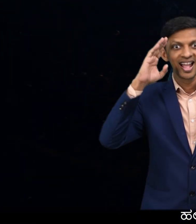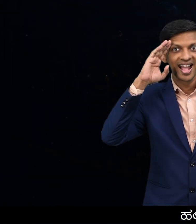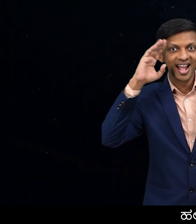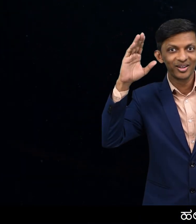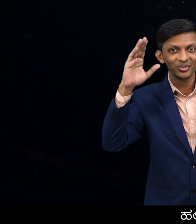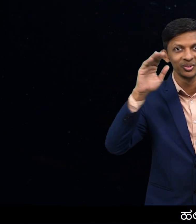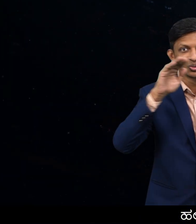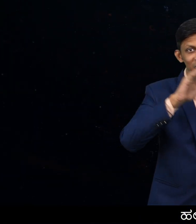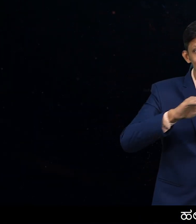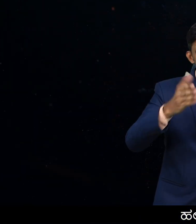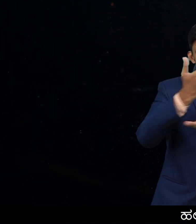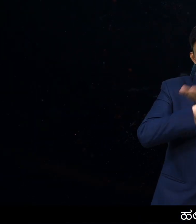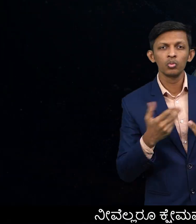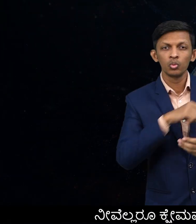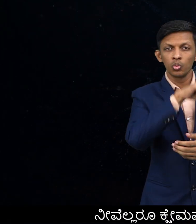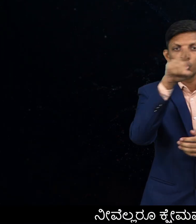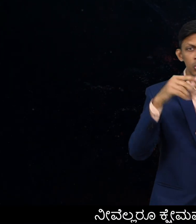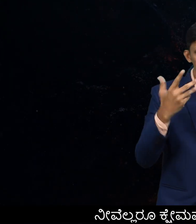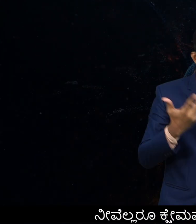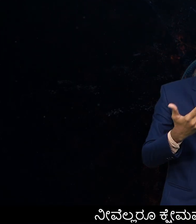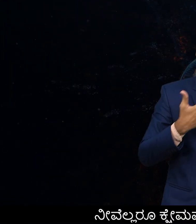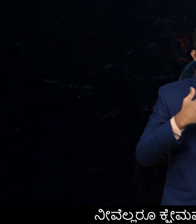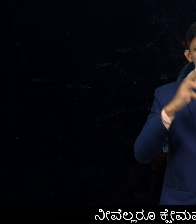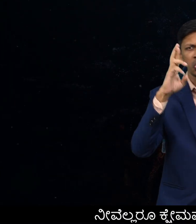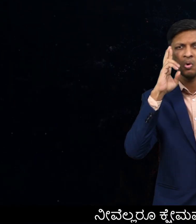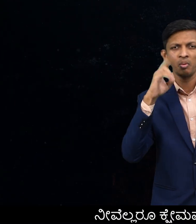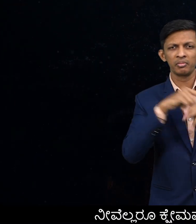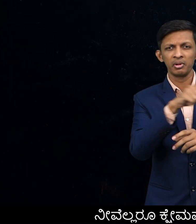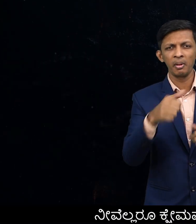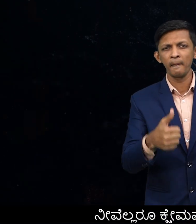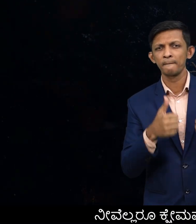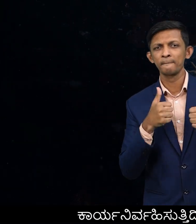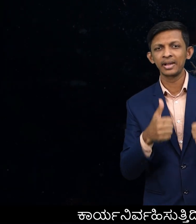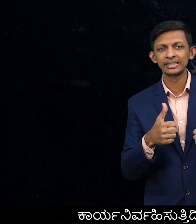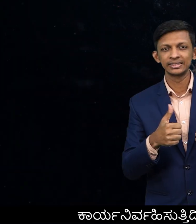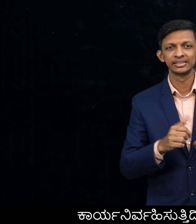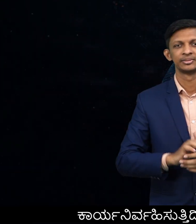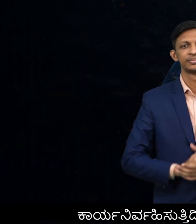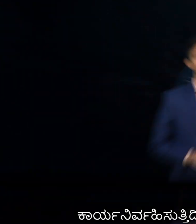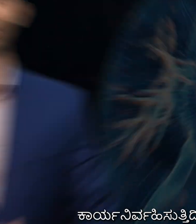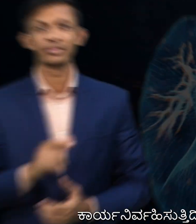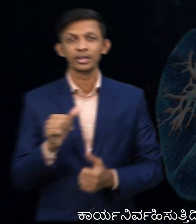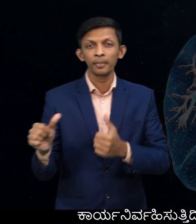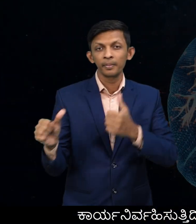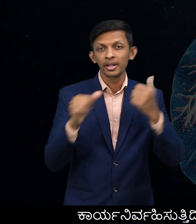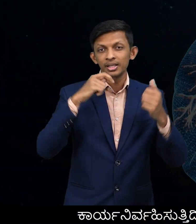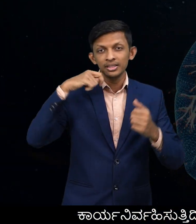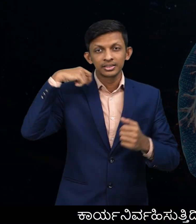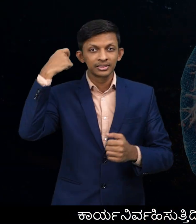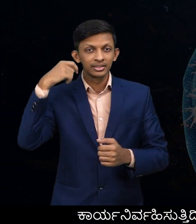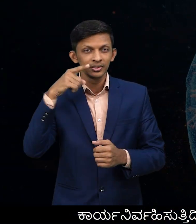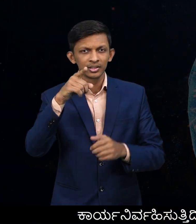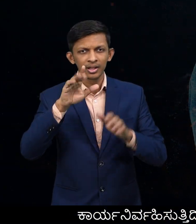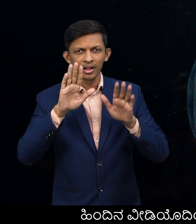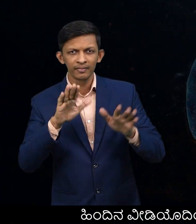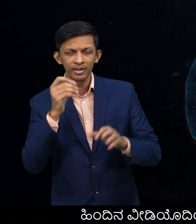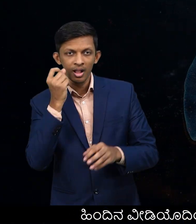ಮಕ್ಕಳೇ, ನೀವೆಲ್ಲರೂ ಕ್ಷೇಮವಾಗಿದ್ದೀರಿ ಮತ್ತು ಉತ್ತಮವಾಗಿ ಕಾರ್ಯನಿರ್ವಹಿಸುತ್ತಿದ್ದೀರಿ ಎಂದು ನಾನು ಭಾವಿಸುತ್ತೇನೆ. ಹಿಂದಿನ